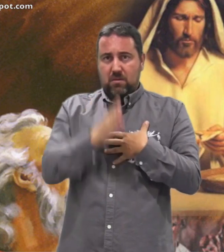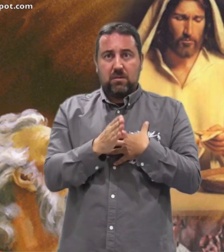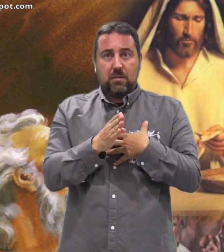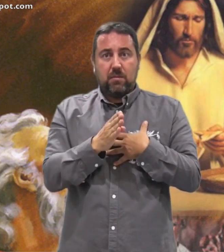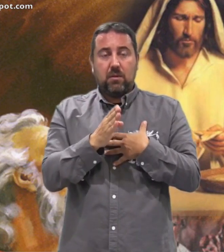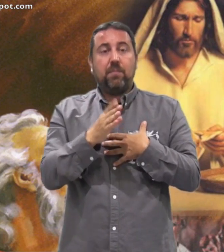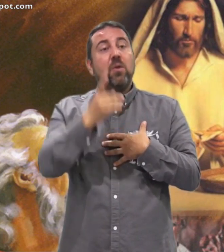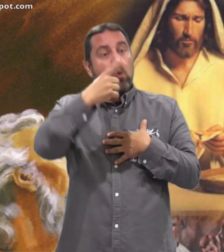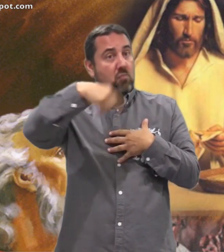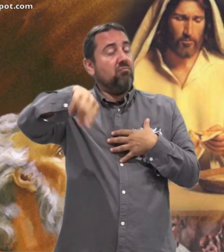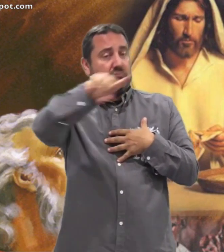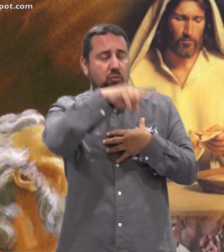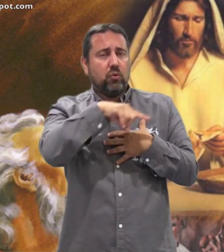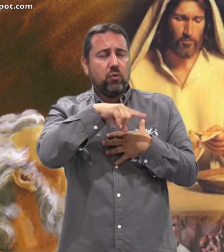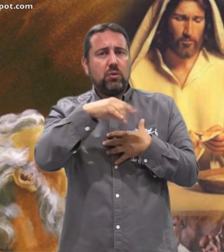hombre, sino por revelación de Jesucristo.